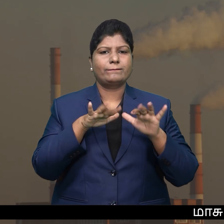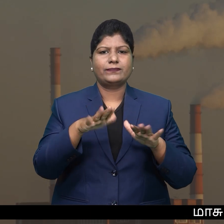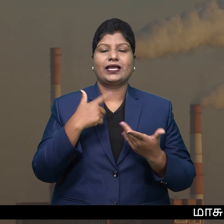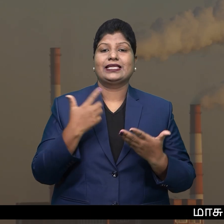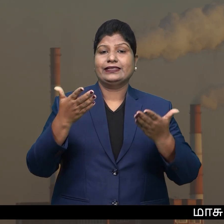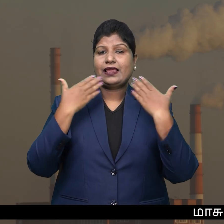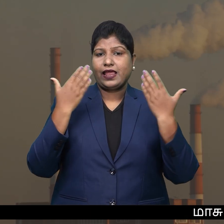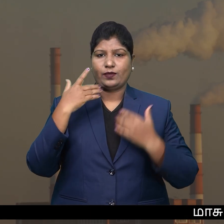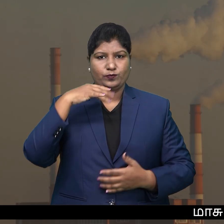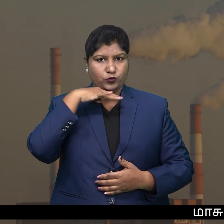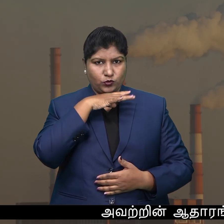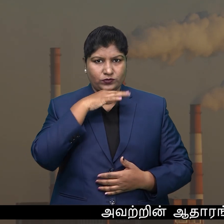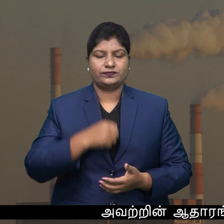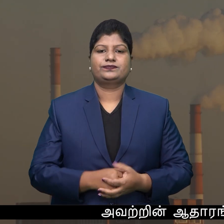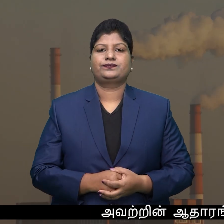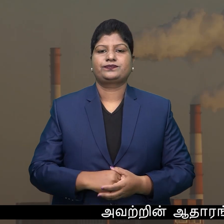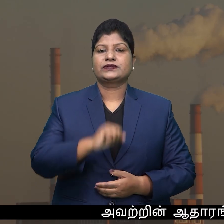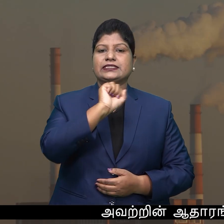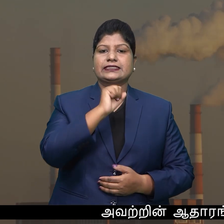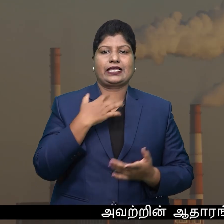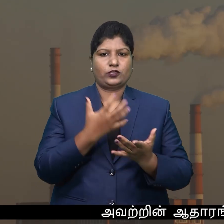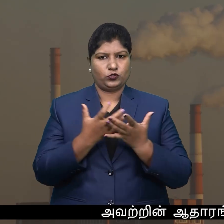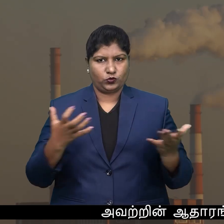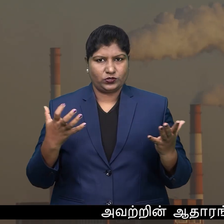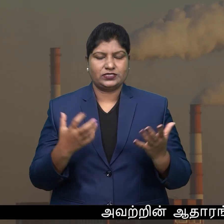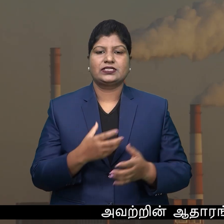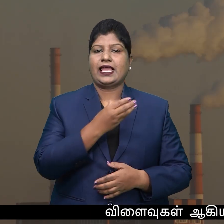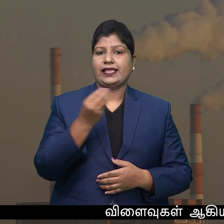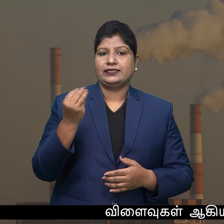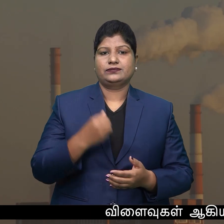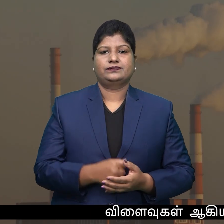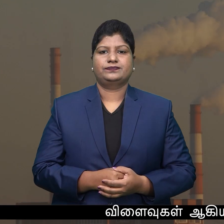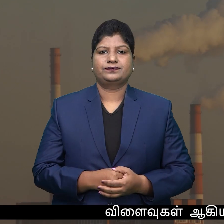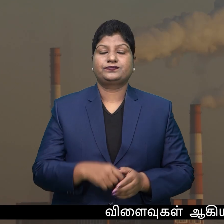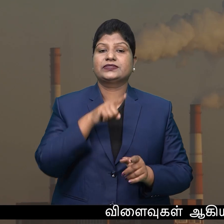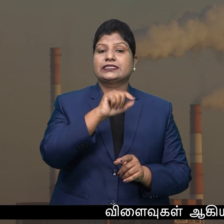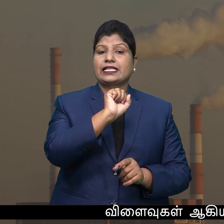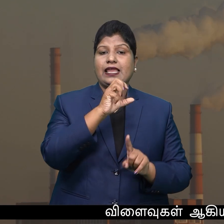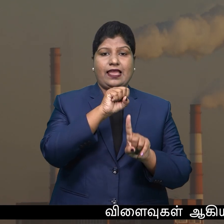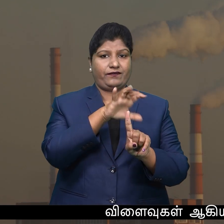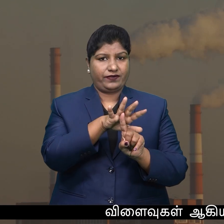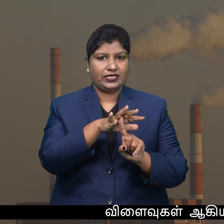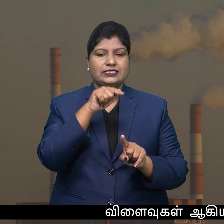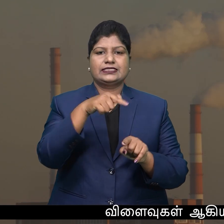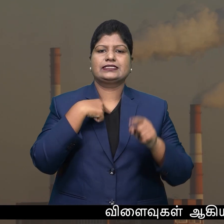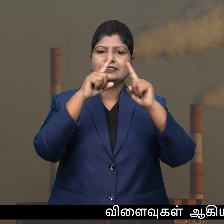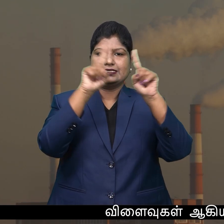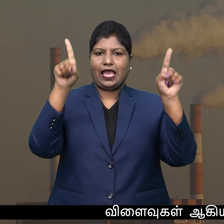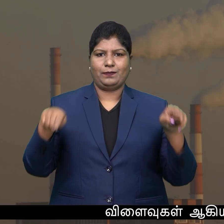மாசுபாடுகள், அவற்றின் ஆதாரங்கள் மற்றும் அவற்றின் விளைவுகள் ஆகியவற்றை பார்ப்போம்.